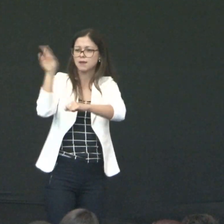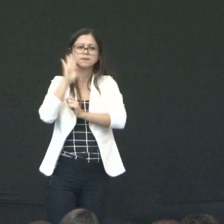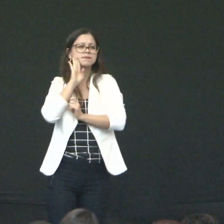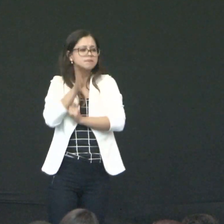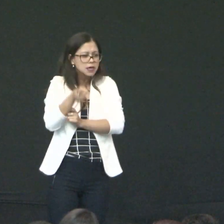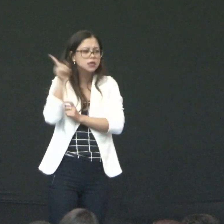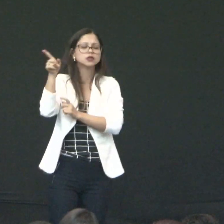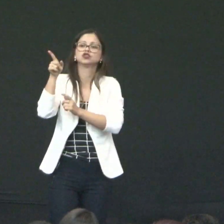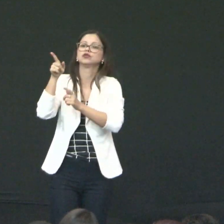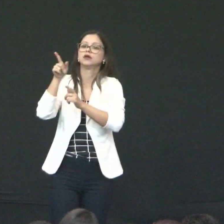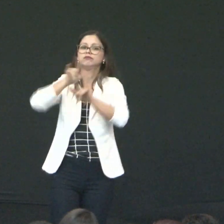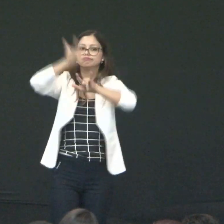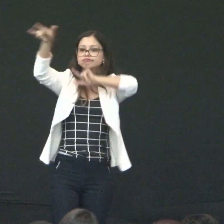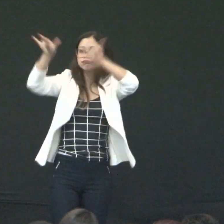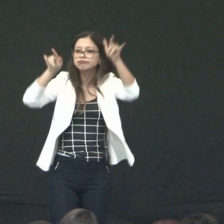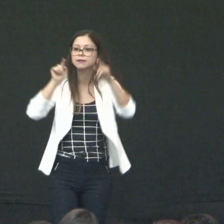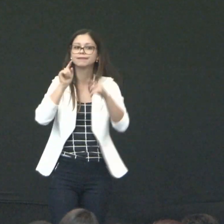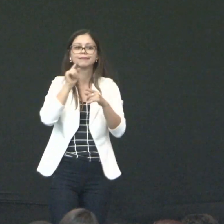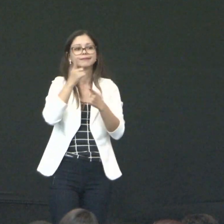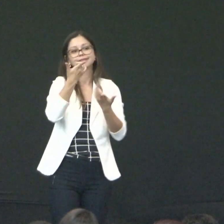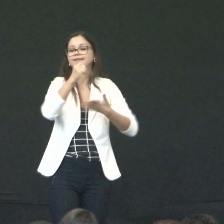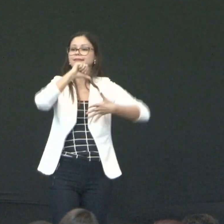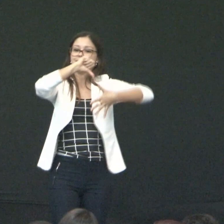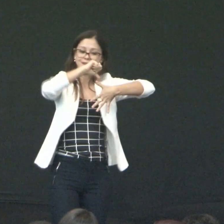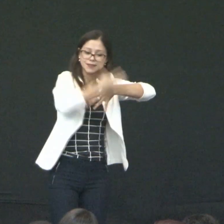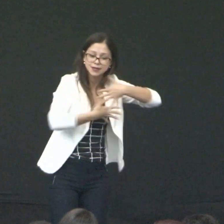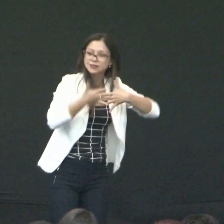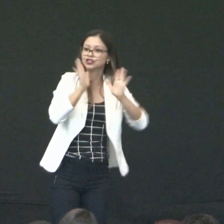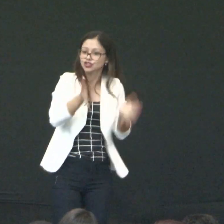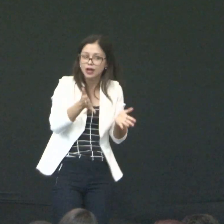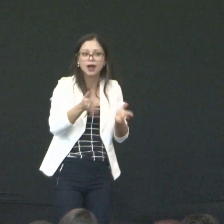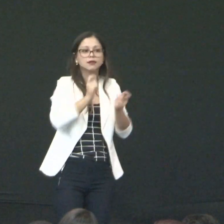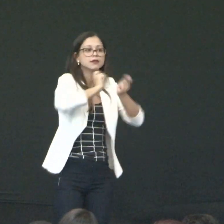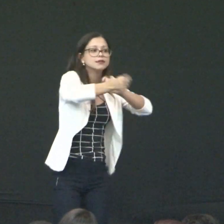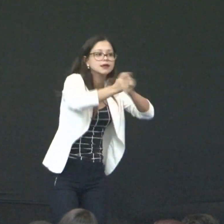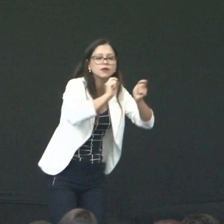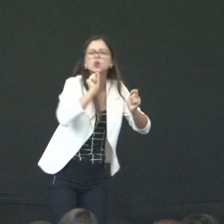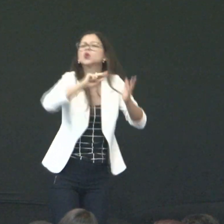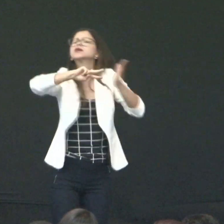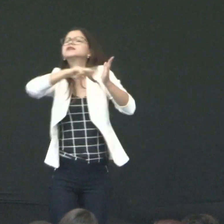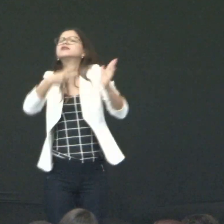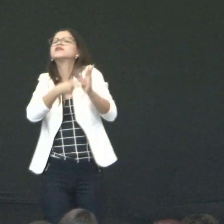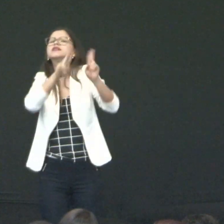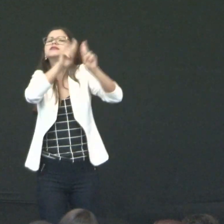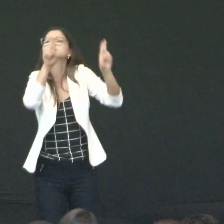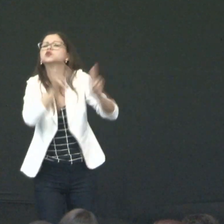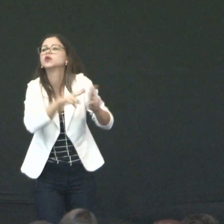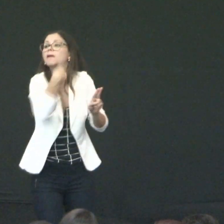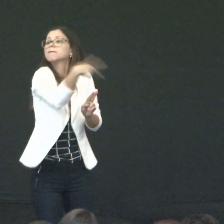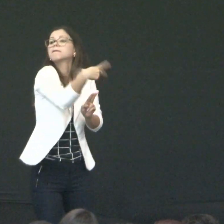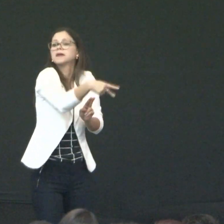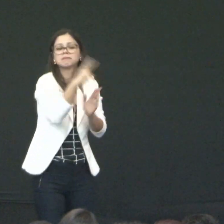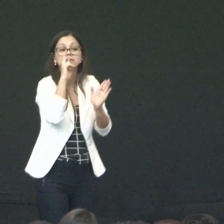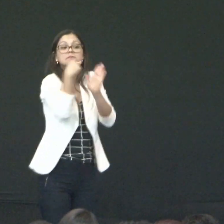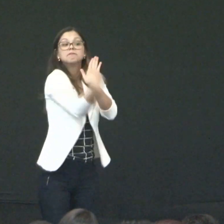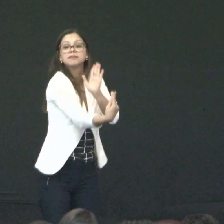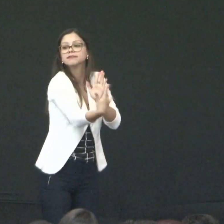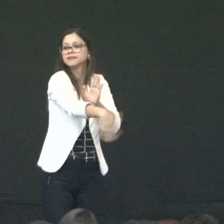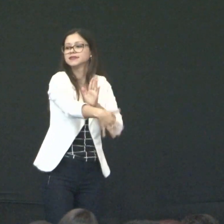Existe uma pesquisadora, Anneliese, que é belga e que vai para países dos mais variados possíveis